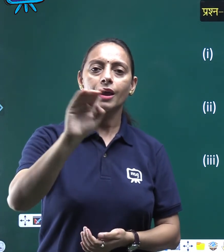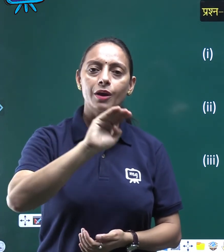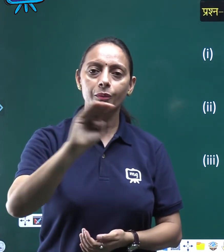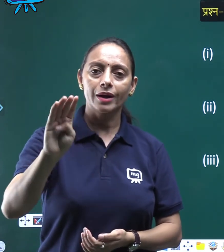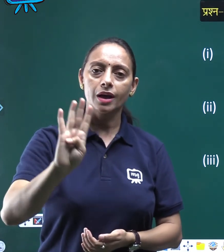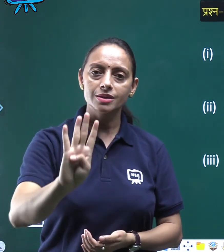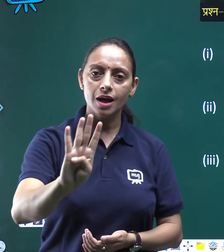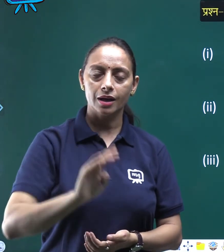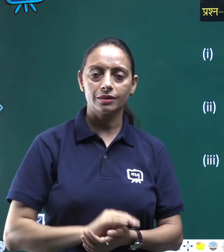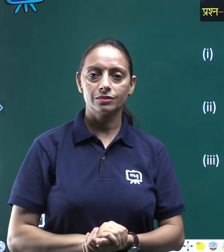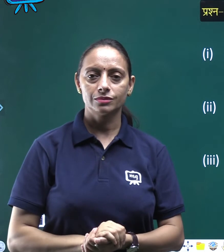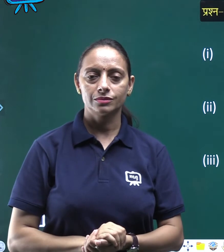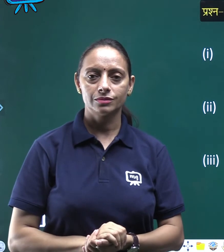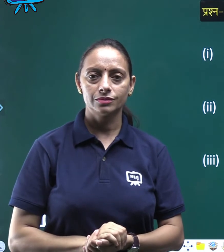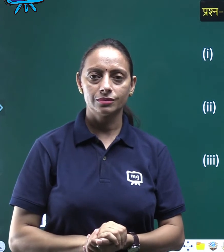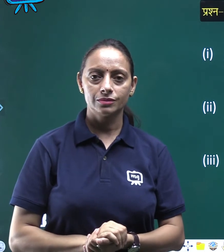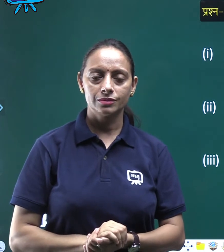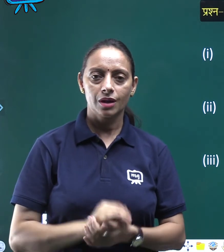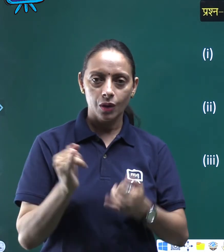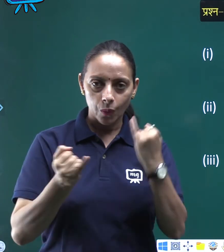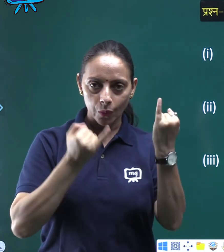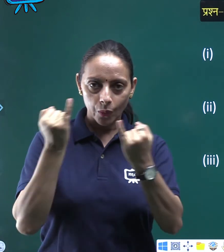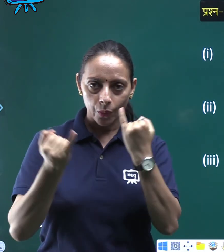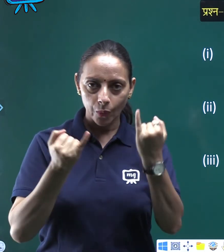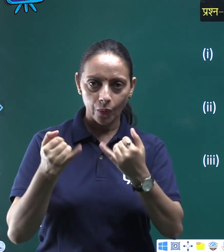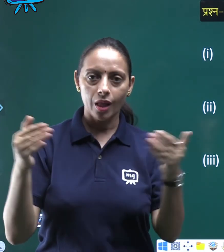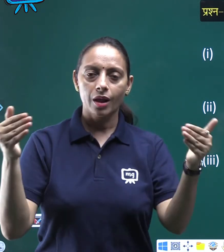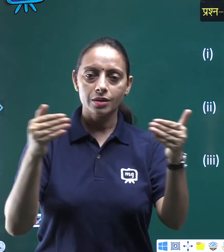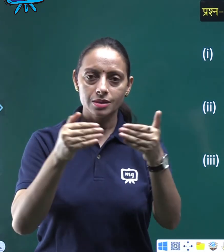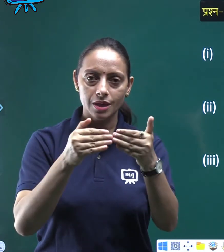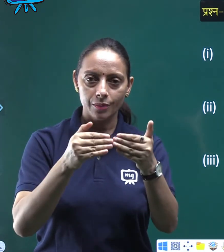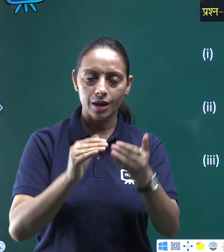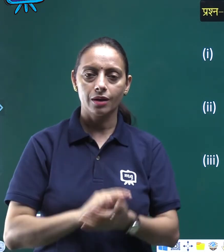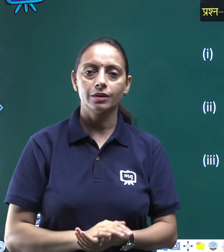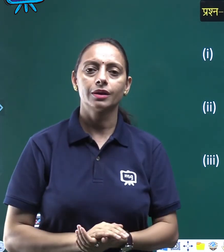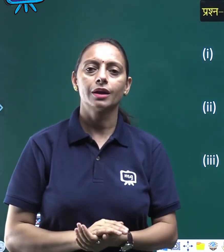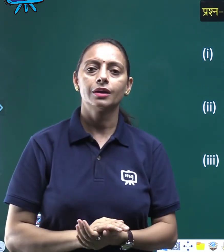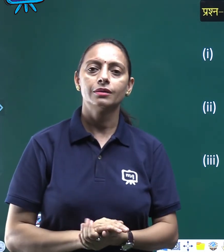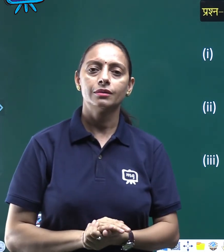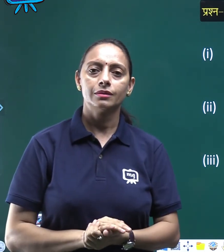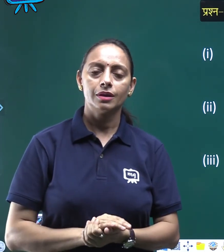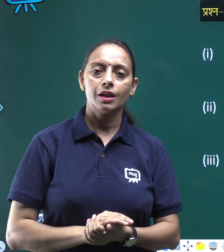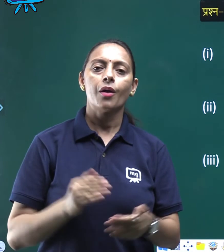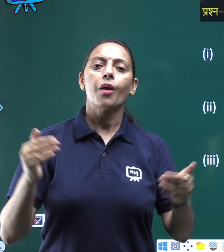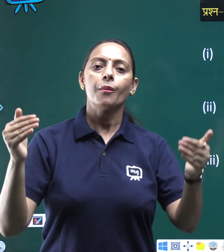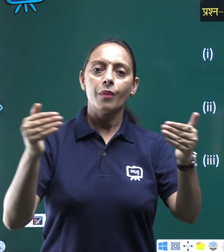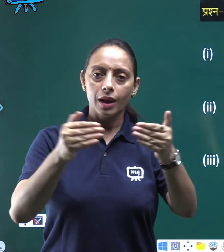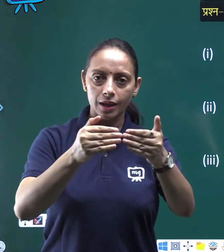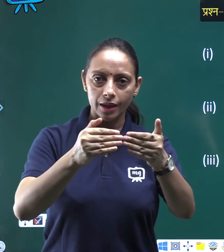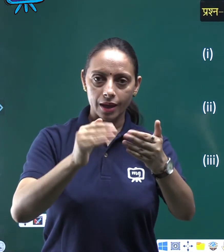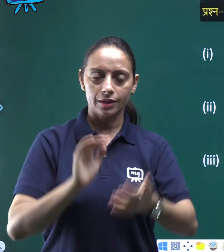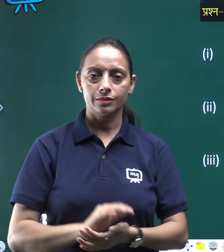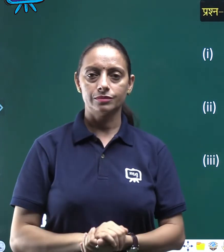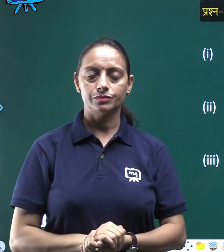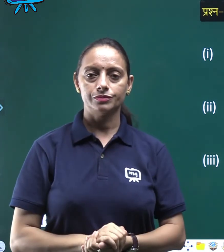1/4। अब इसको हम मिलाएंगे 1/4 भाग से, ये मिल